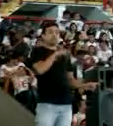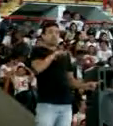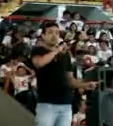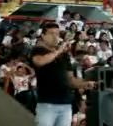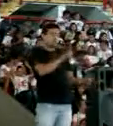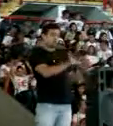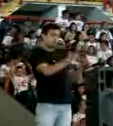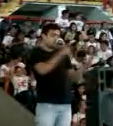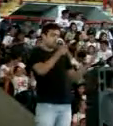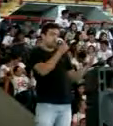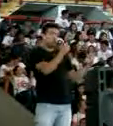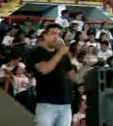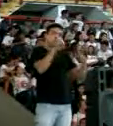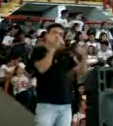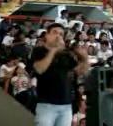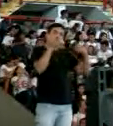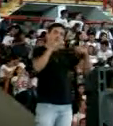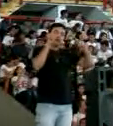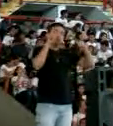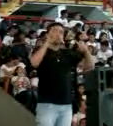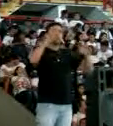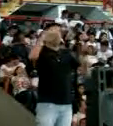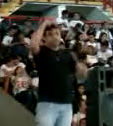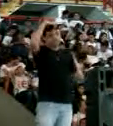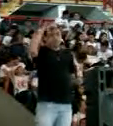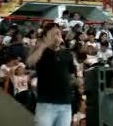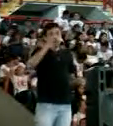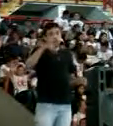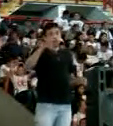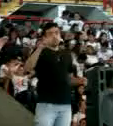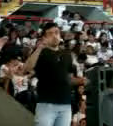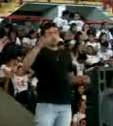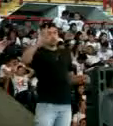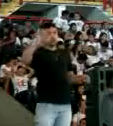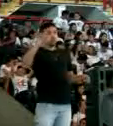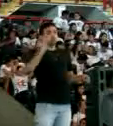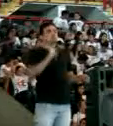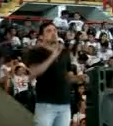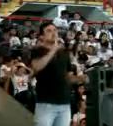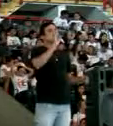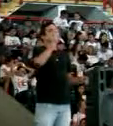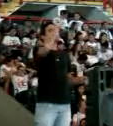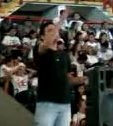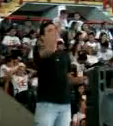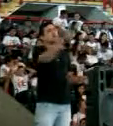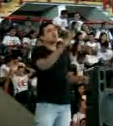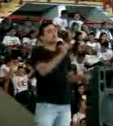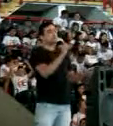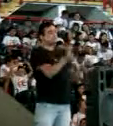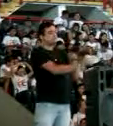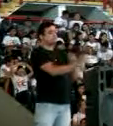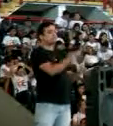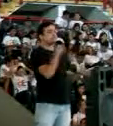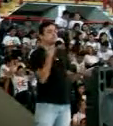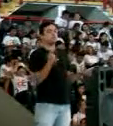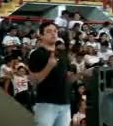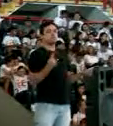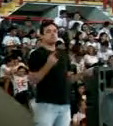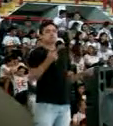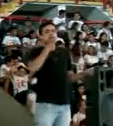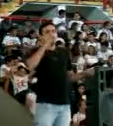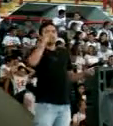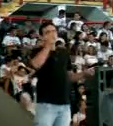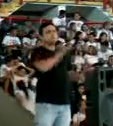o jornal para fazer críticas a Dom Pedro. Um belo dia, Badaró foi assassinado. Ciliano,